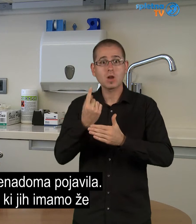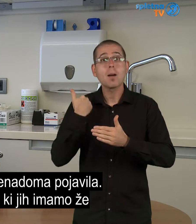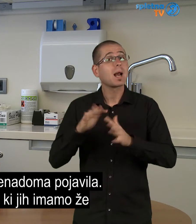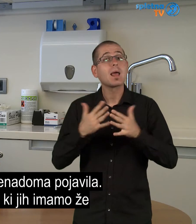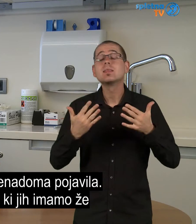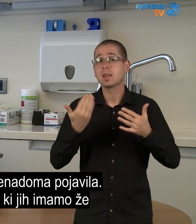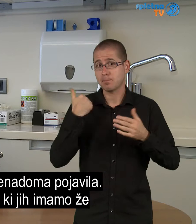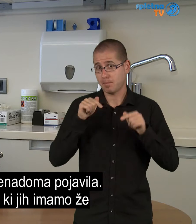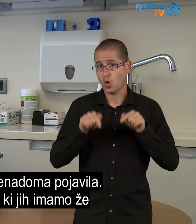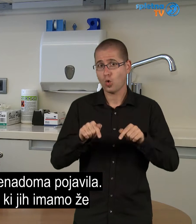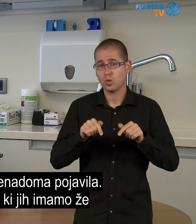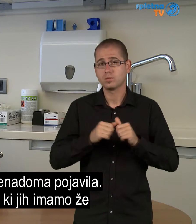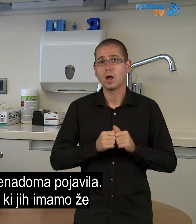pojavila.